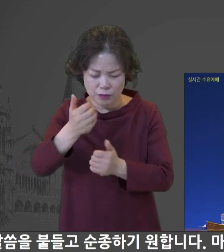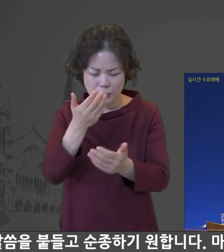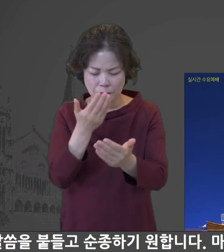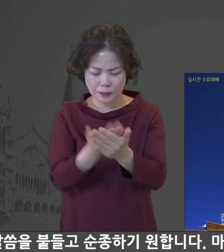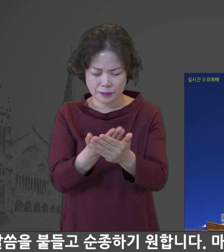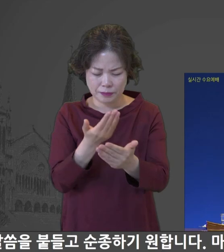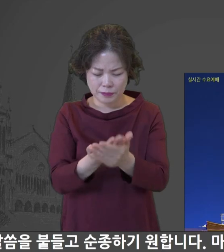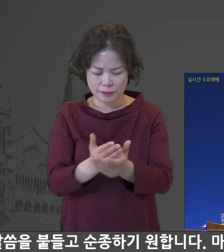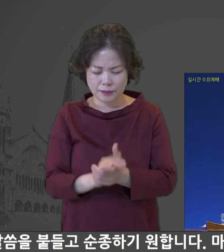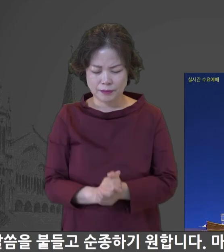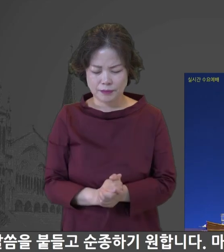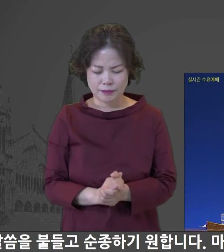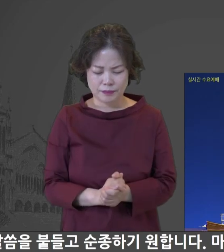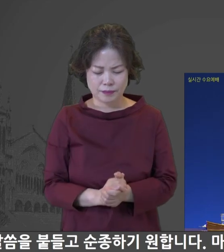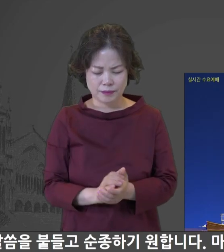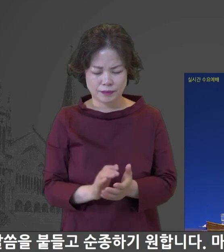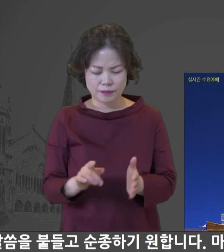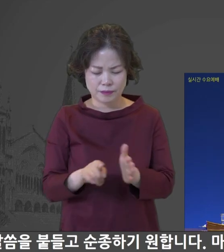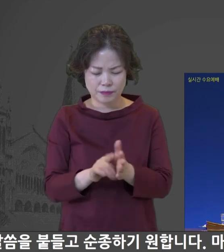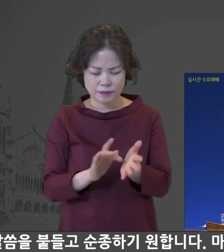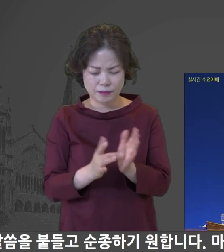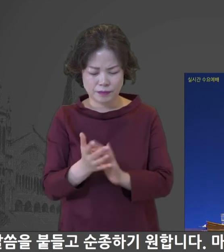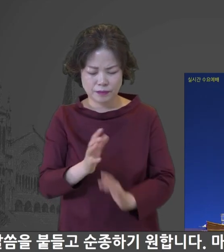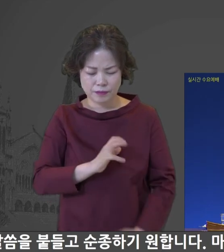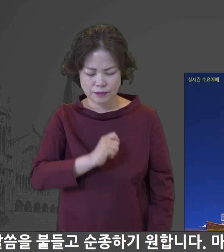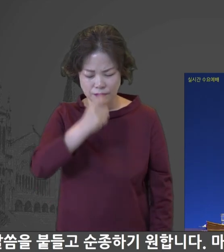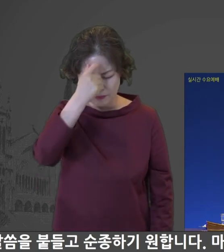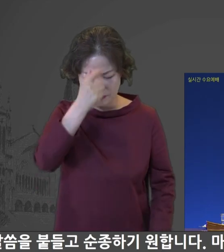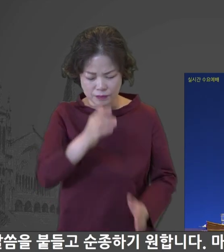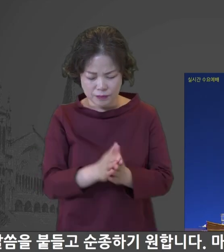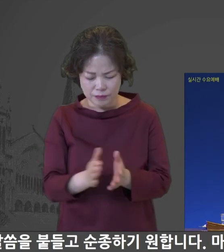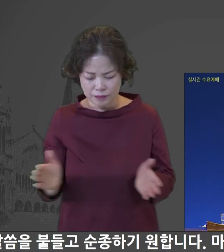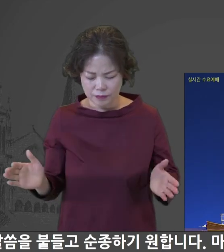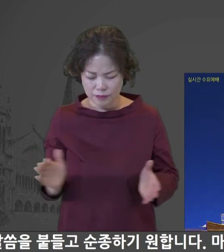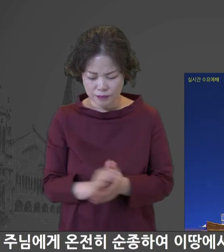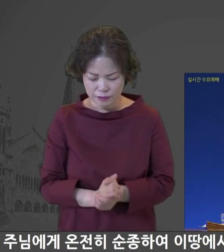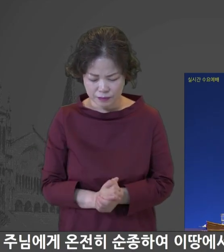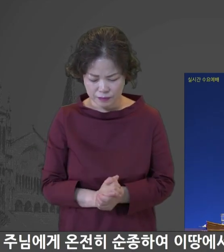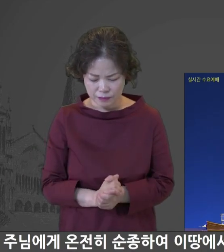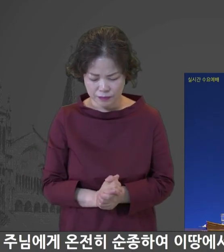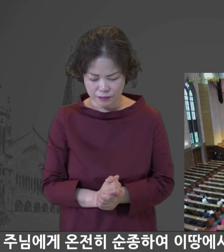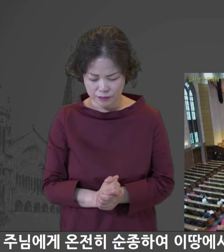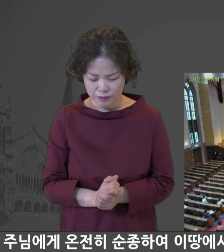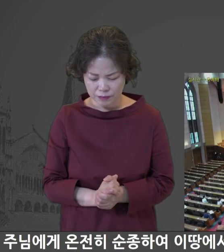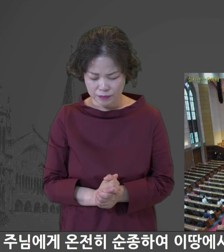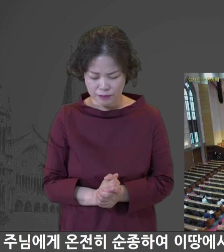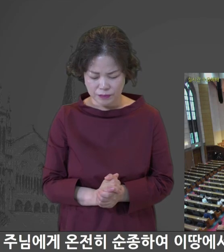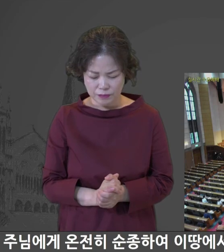역사하여 주시옵소서. 믿사오며 예수님의 이름으로 기도하옵나이다. 아멘.